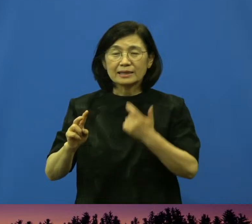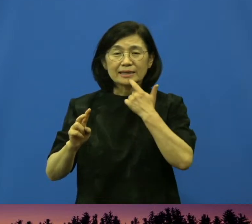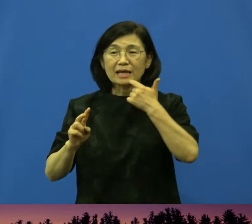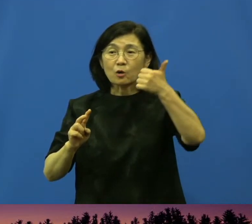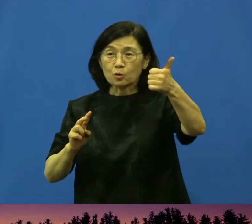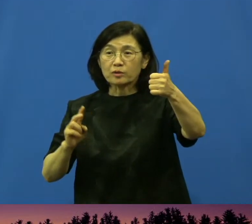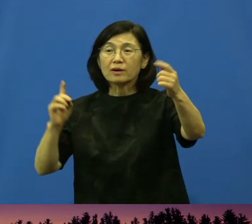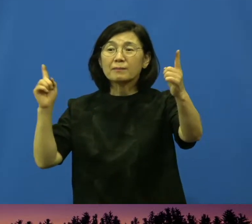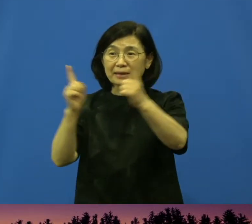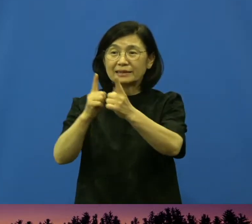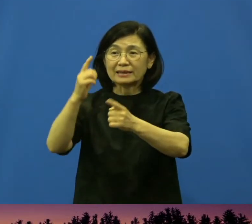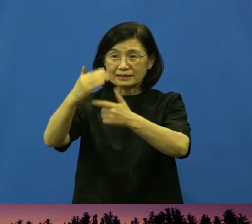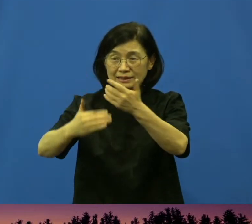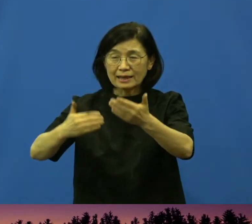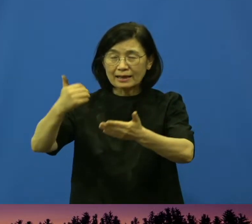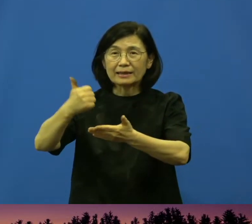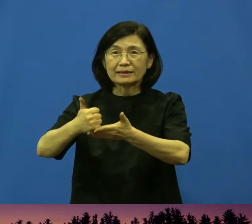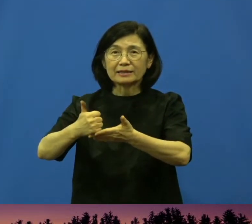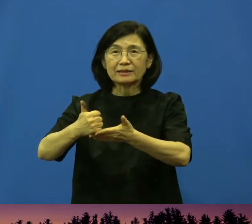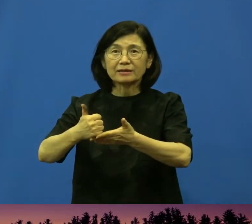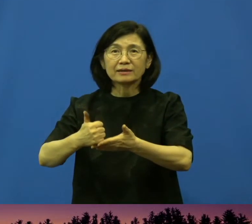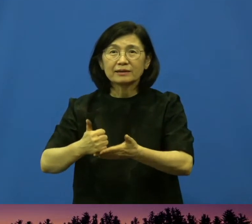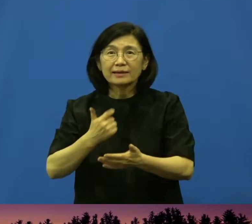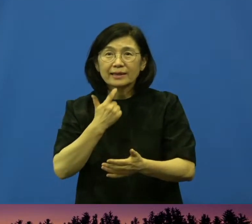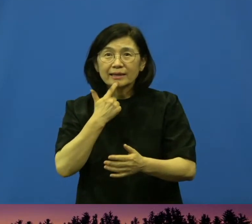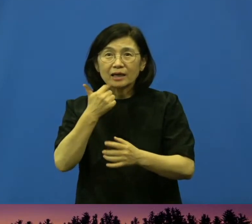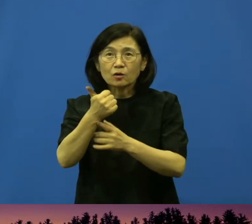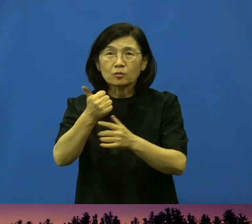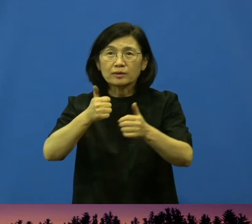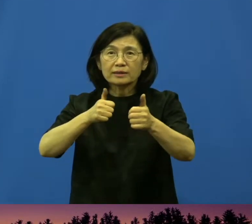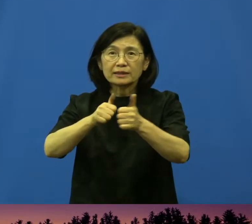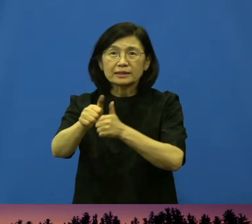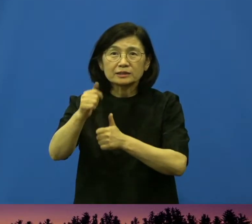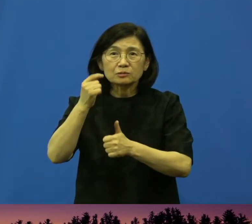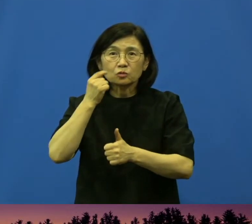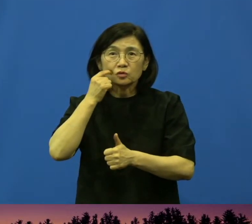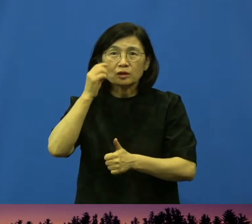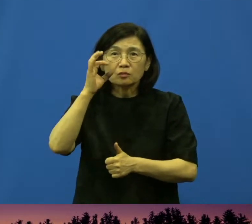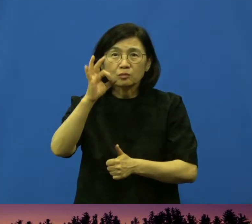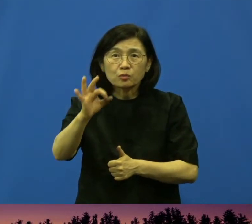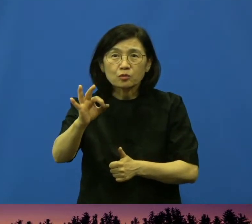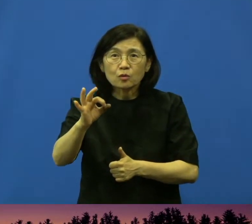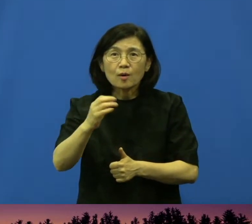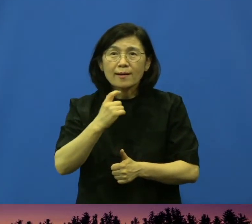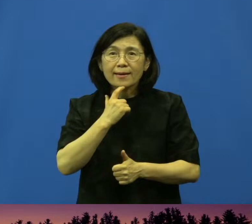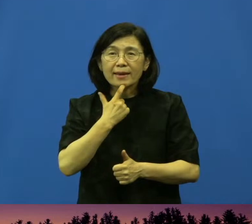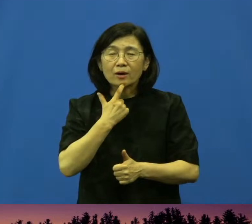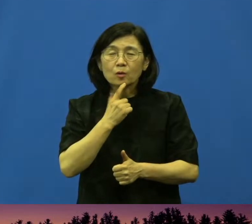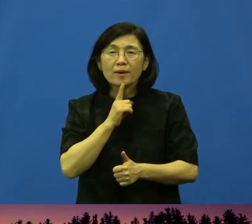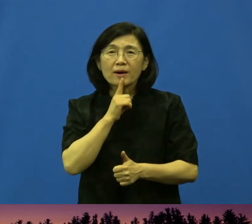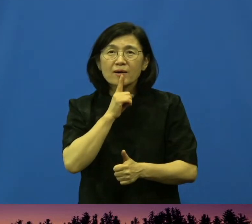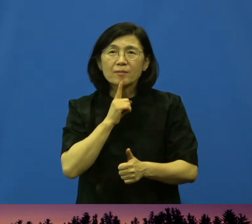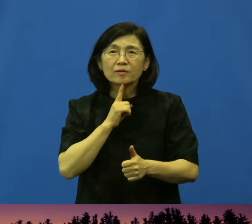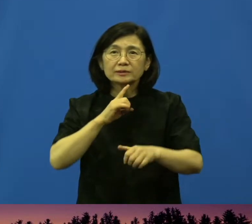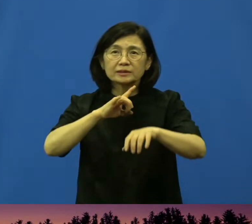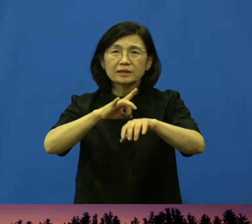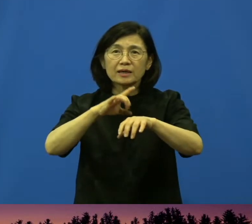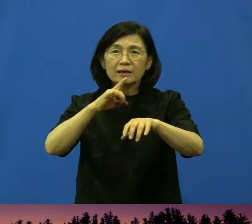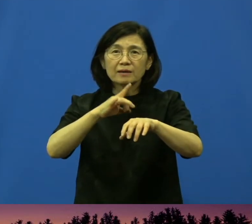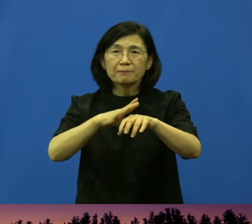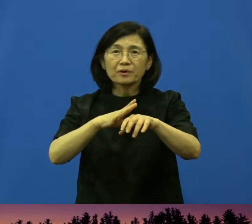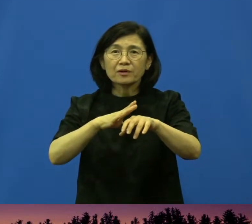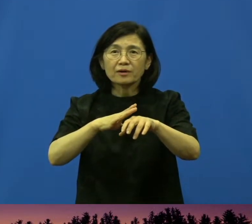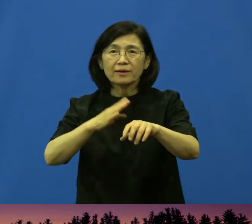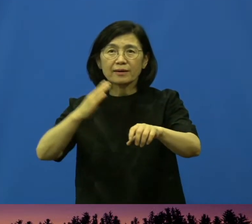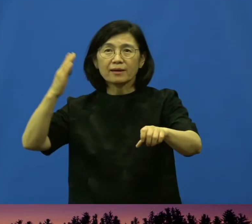자, 25절 26절 보니까 자기가 야곱을 이기지 못함을 보고 그가 야곱의 허벅지 관절을 치매 야곱의 허벅지 관절이 그 사람과 씨름할